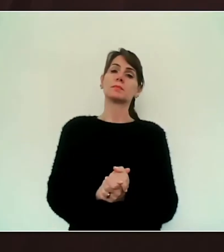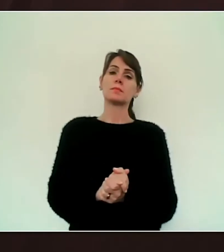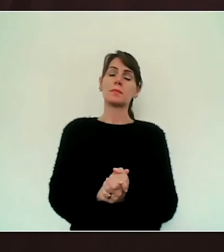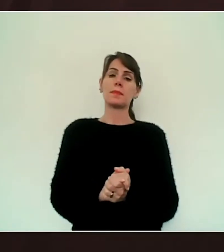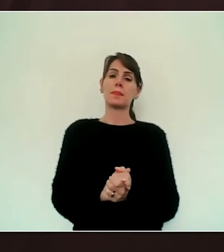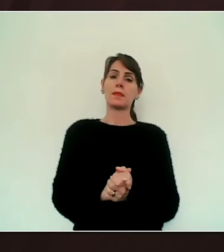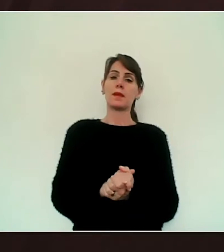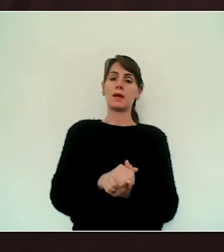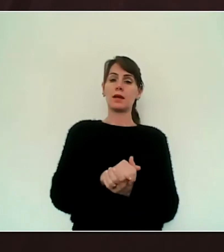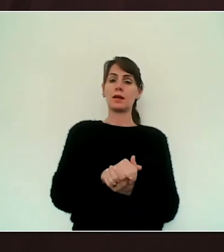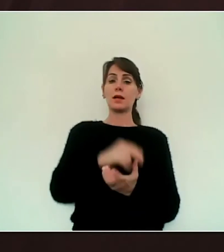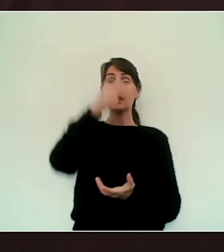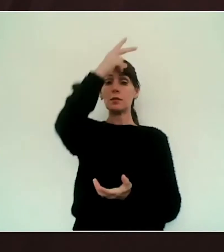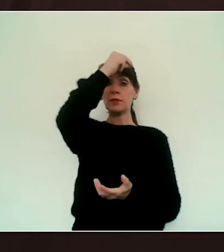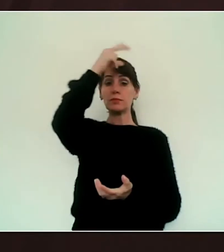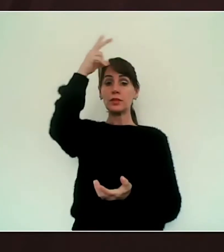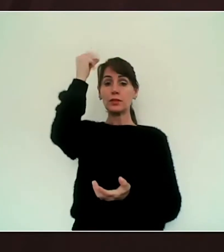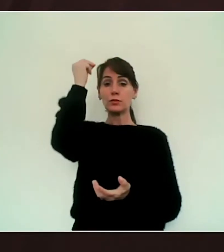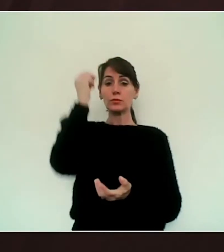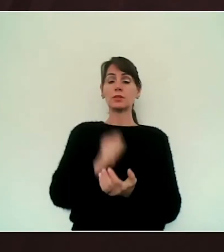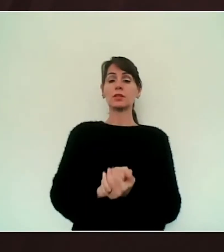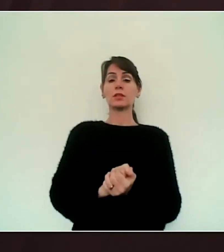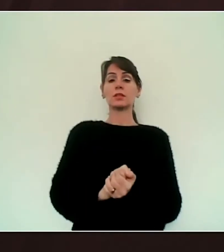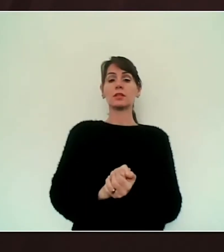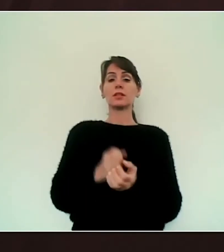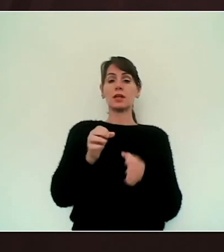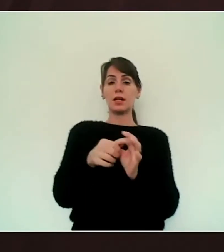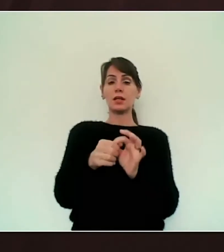abrir, né? Nós vamos começar a trabalhar.